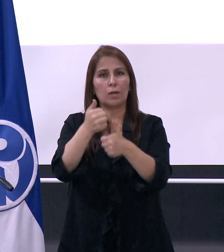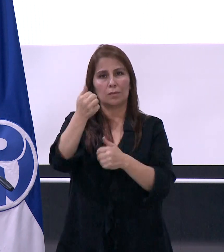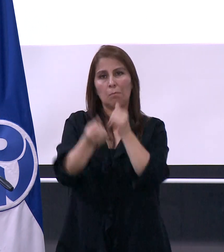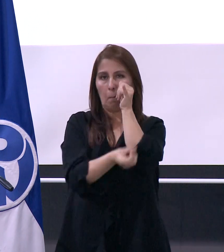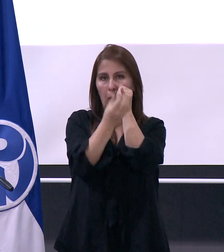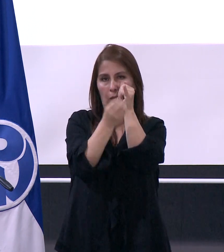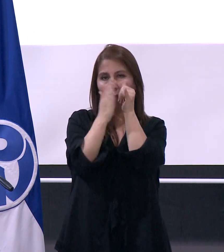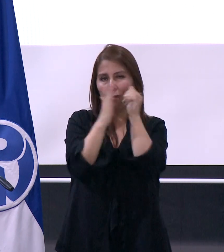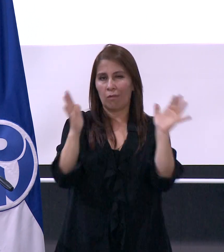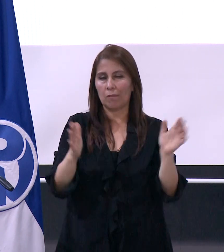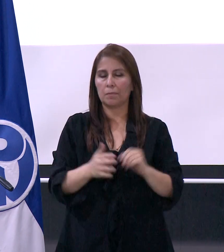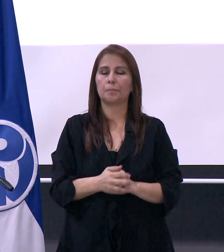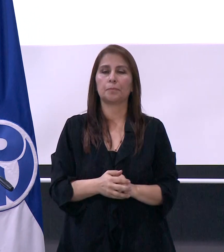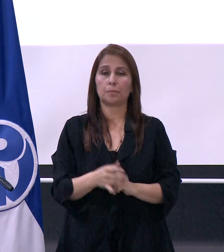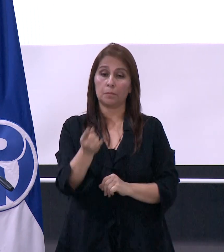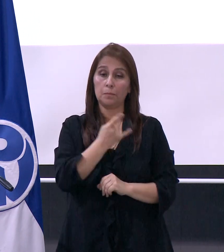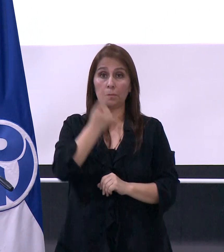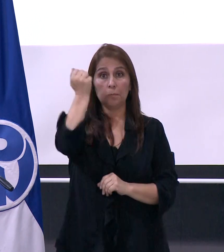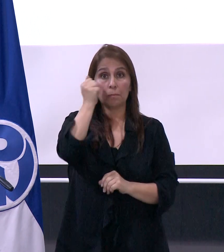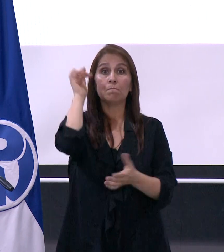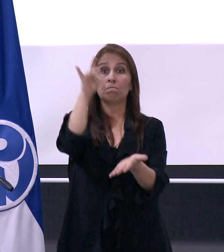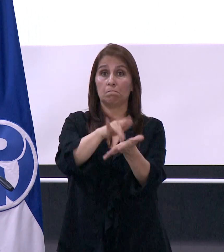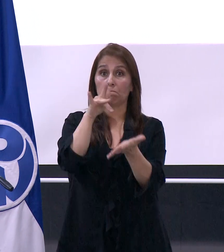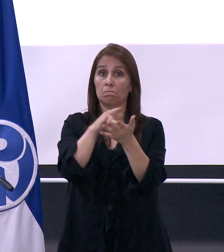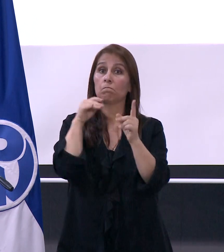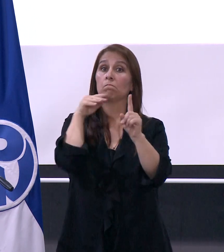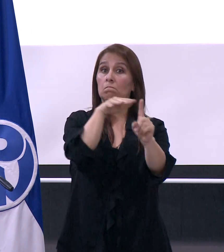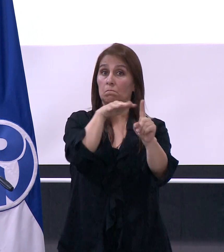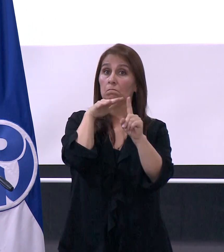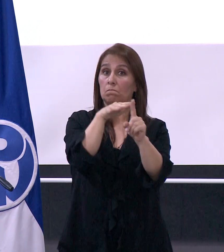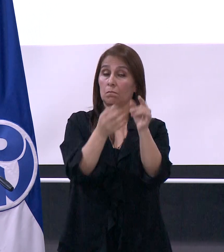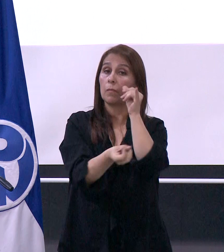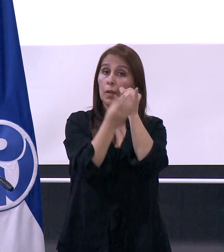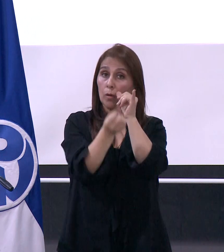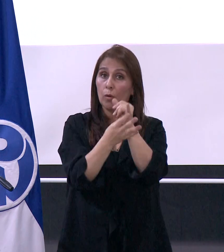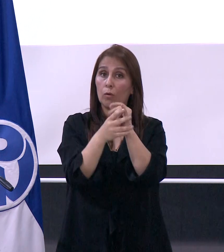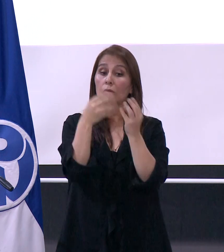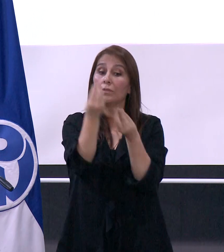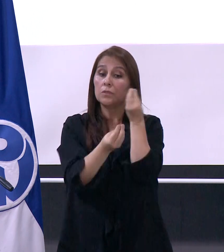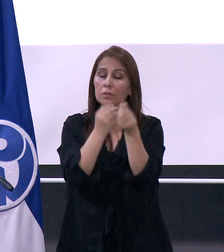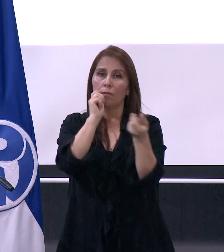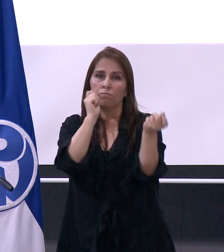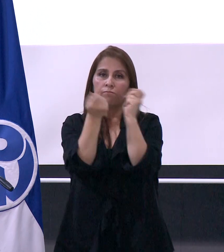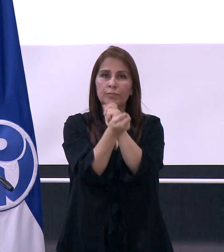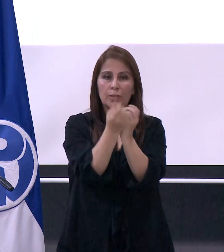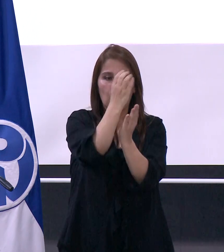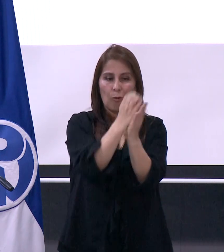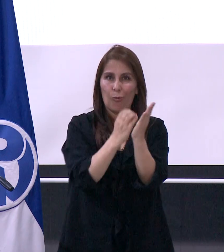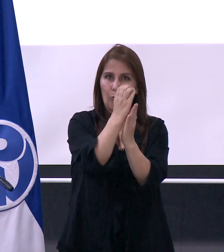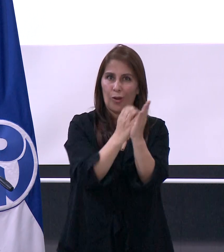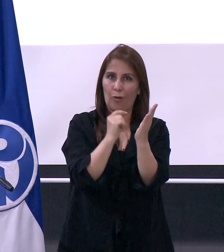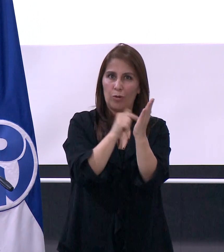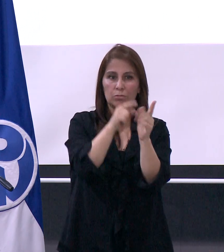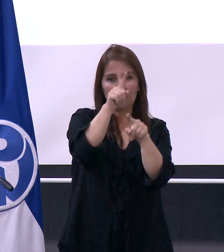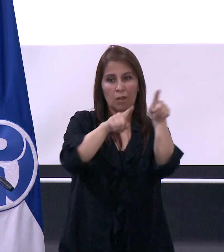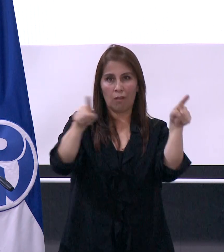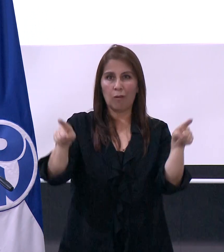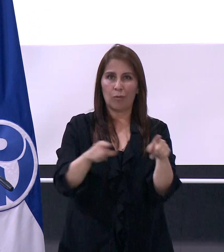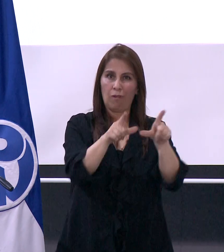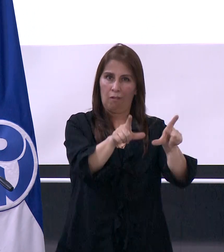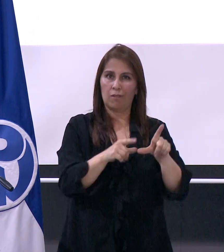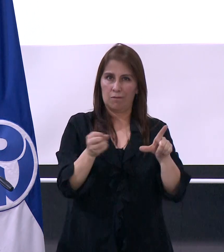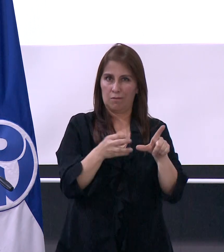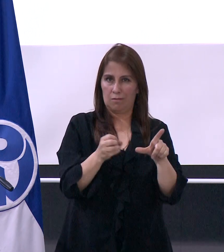upm participó activamente en el movimiento pedagógico se hicieron reformas en las mallas curriculares de varias licenciaturas